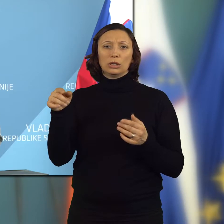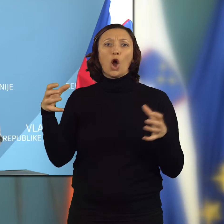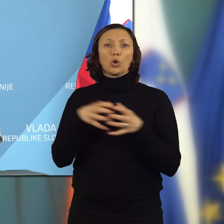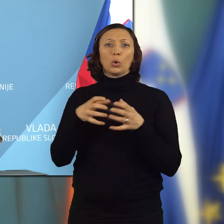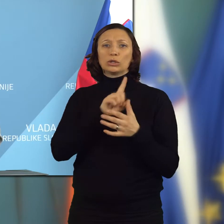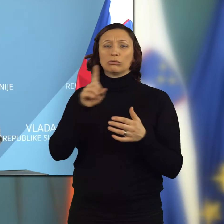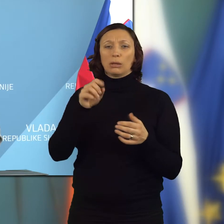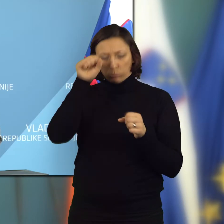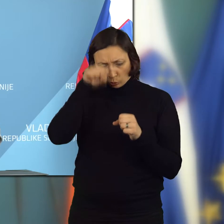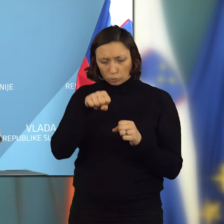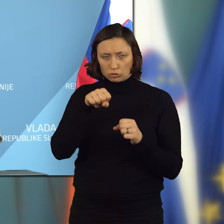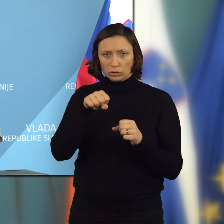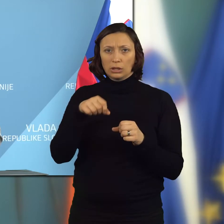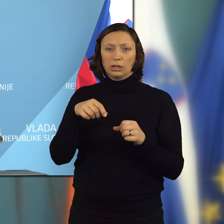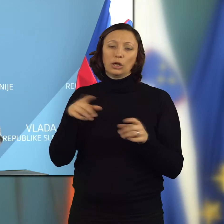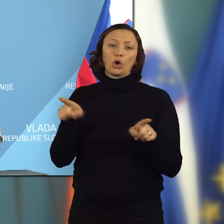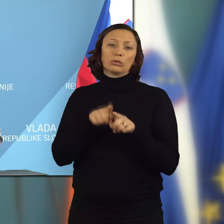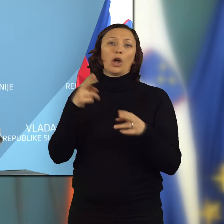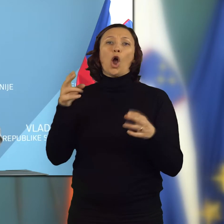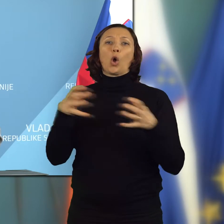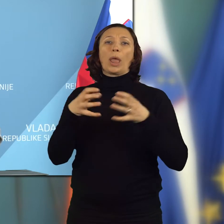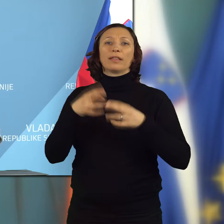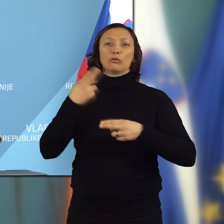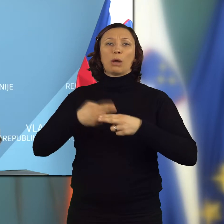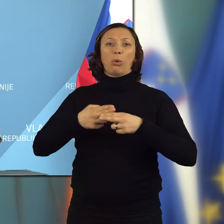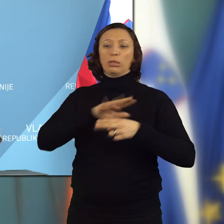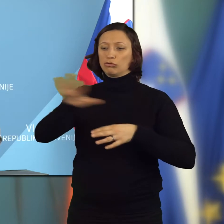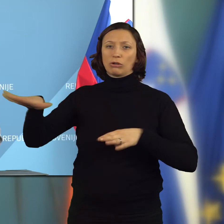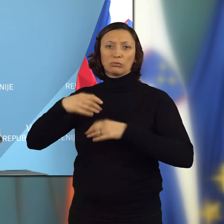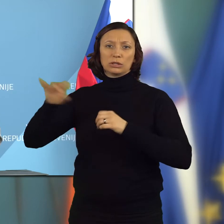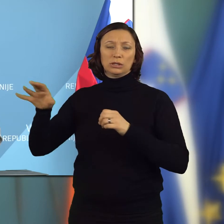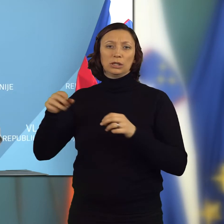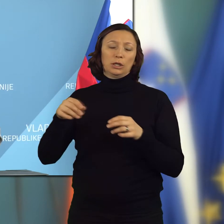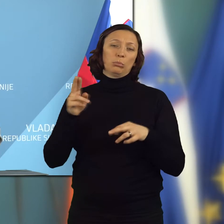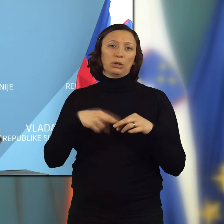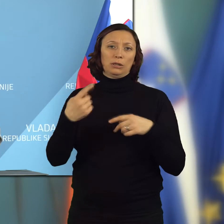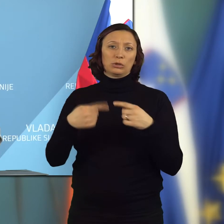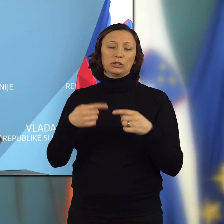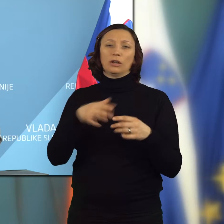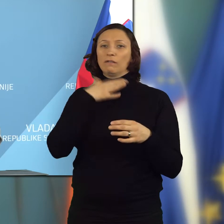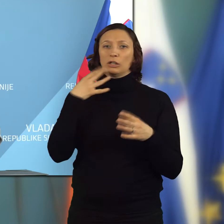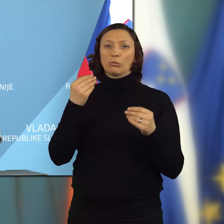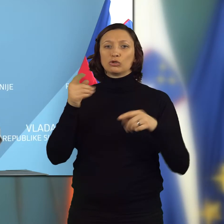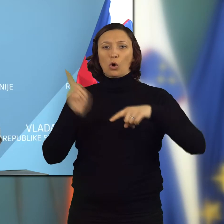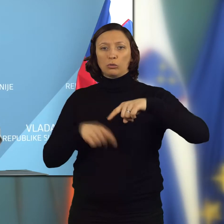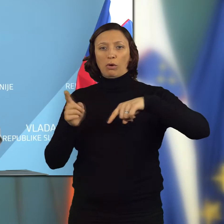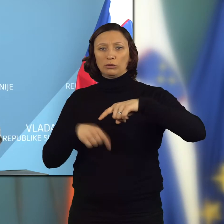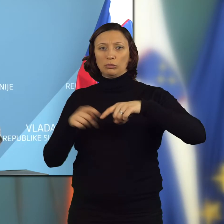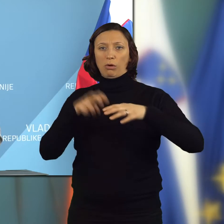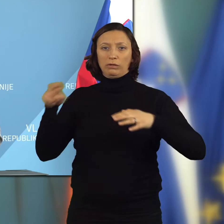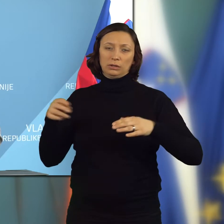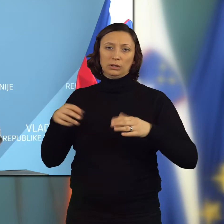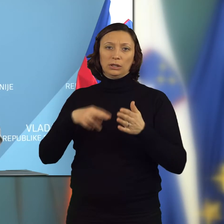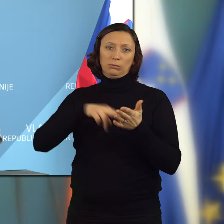z kolektivno nepokorščino. Govorimo o kolektivni bolniški in posledično možnem množični